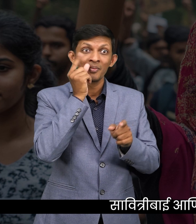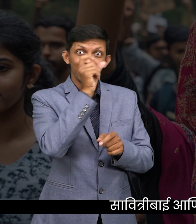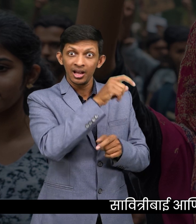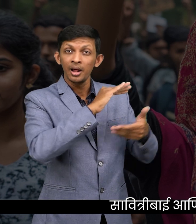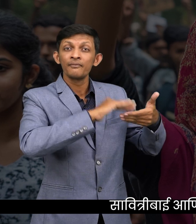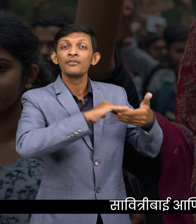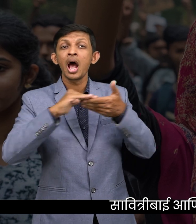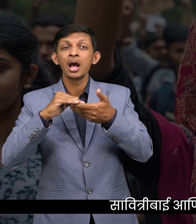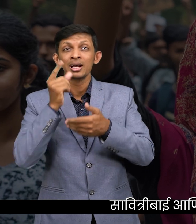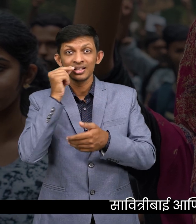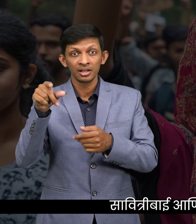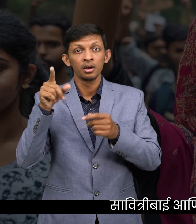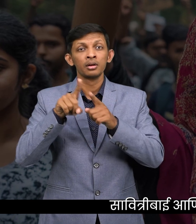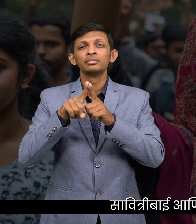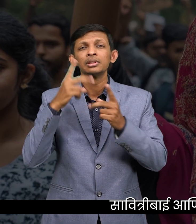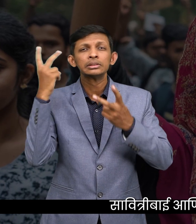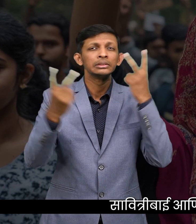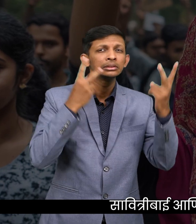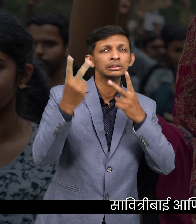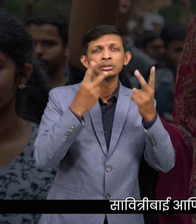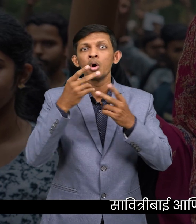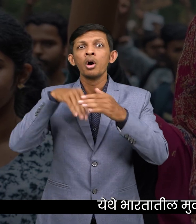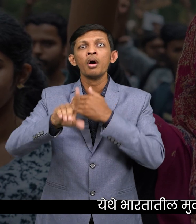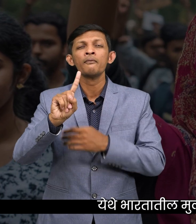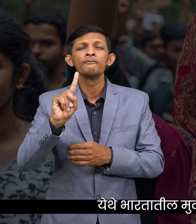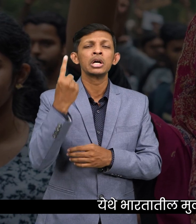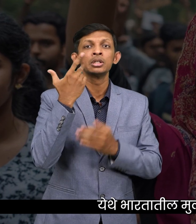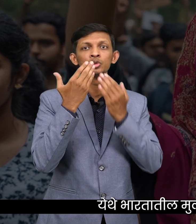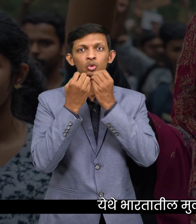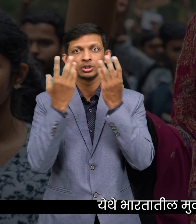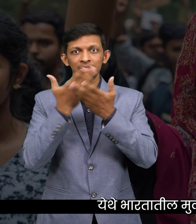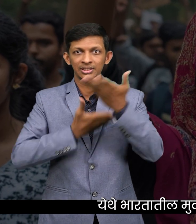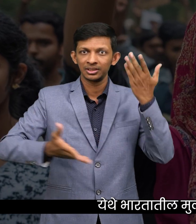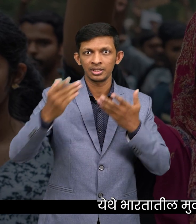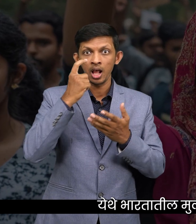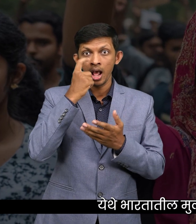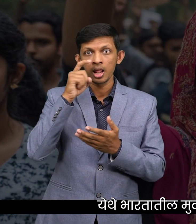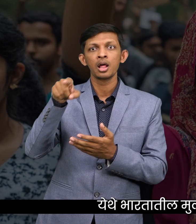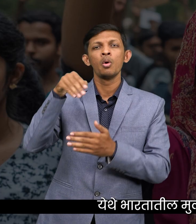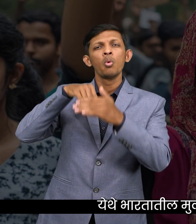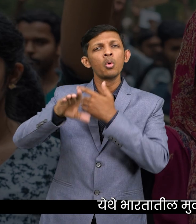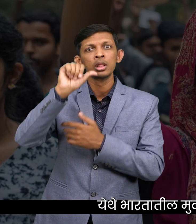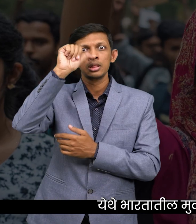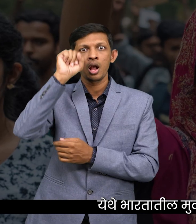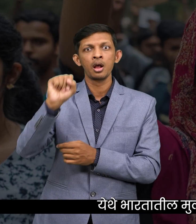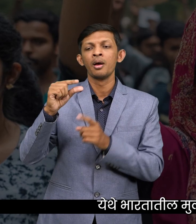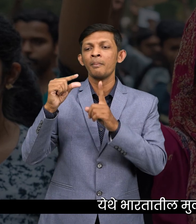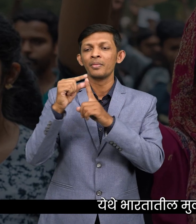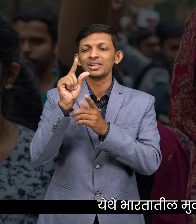सावित्रीबाई आणि त्यांच्या पतीने पुण्यात भिडेवाडा येथे भारतातील मुलींसाठी पहिली शाळा स्थापन